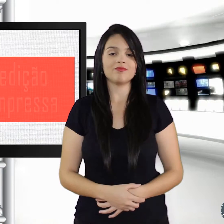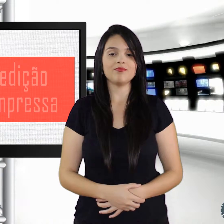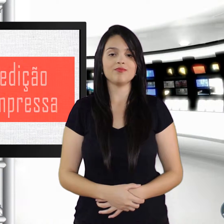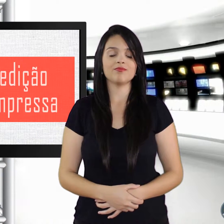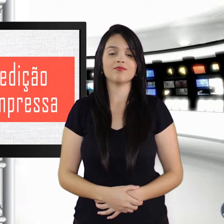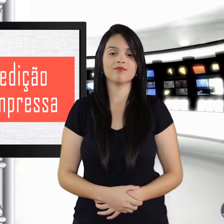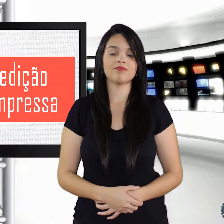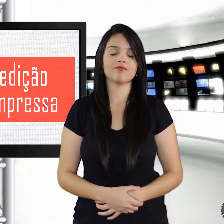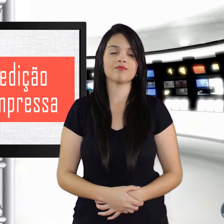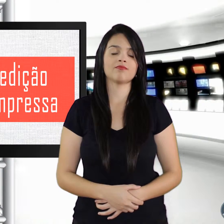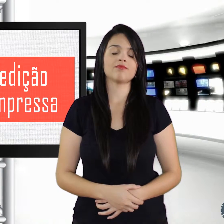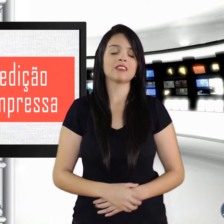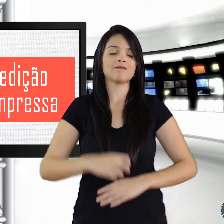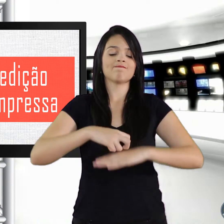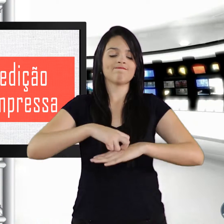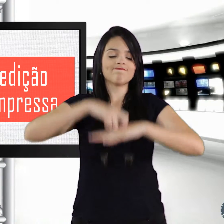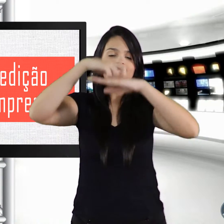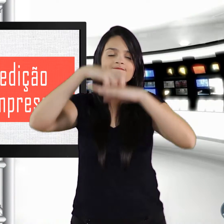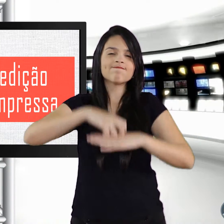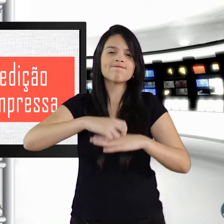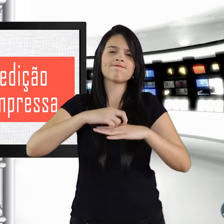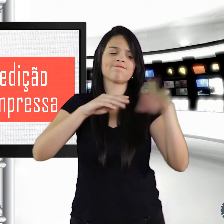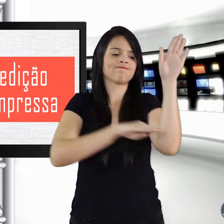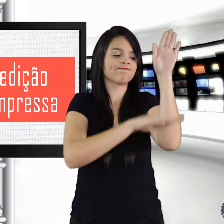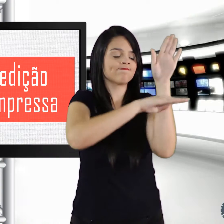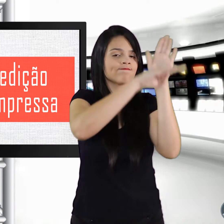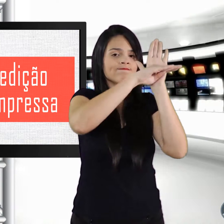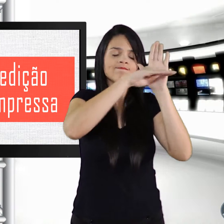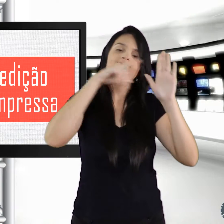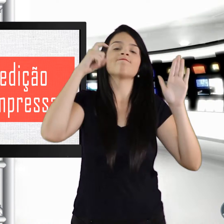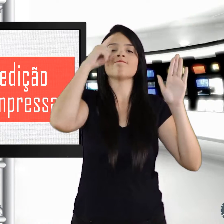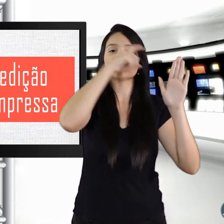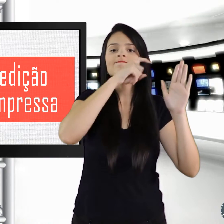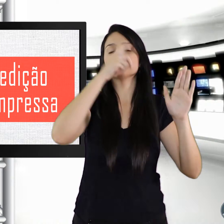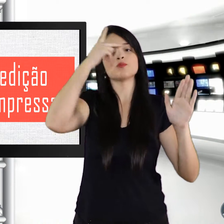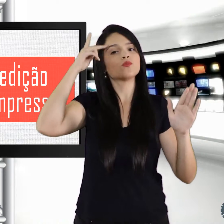A locomoção de um andar para o outro é um dos grandes obstáculos para os cadeirantes ou quem tem